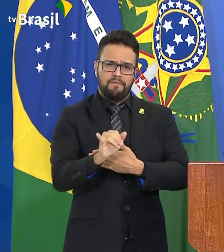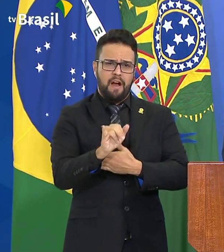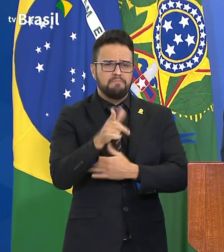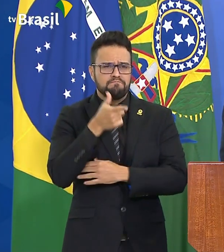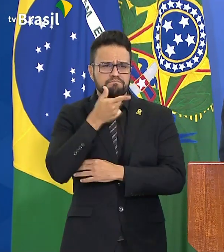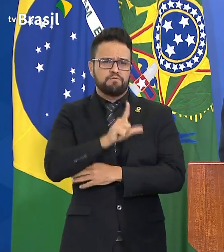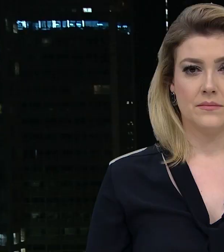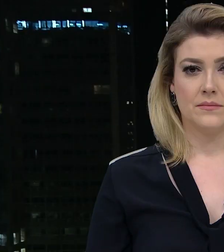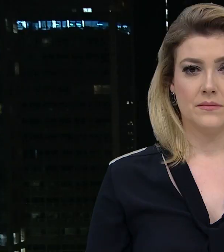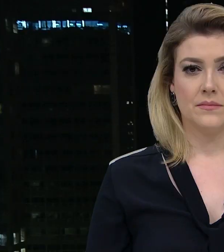concretizará